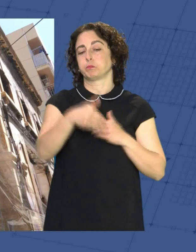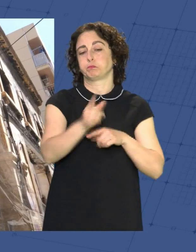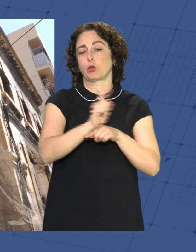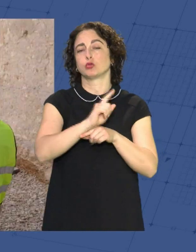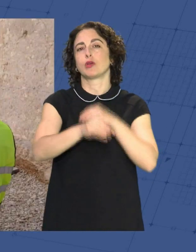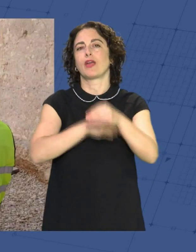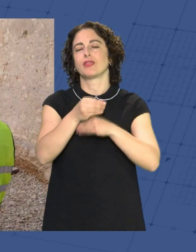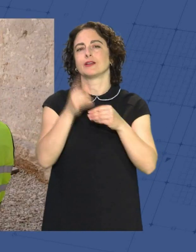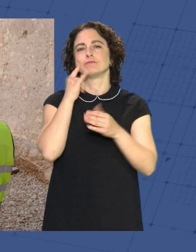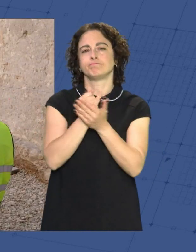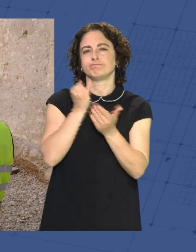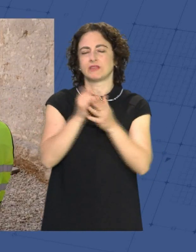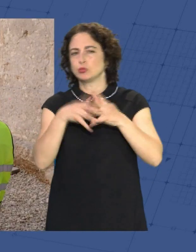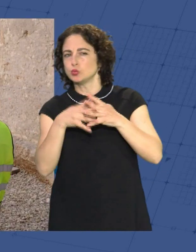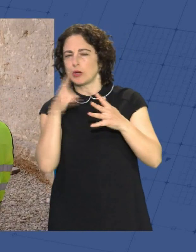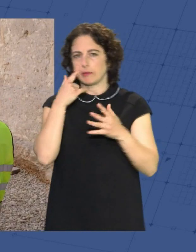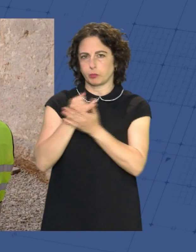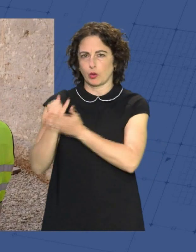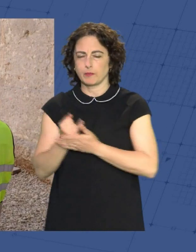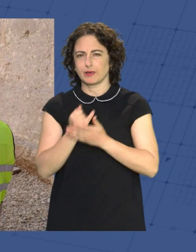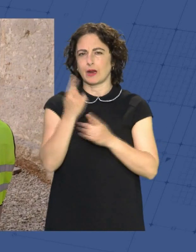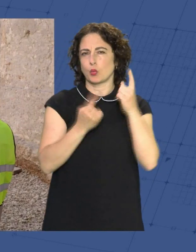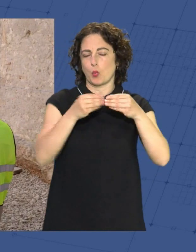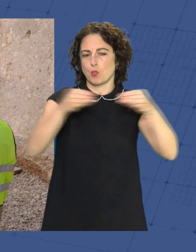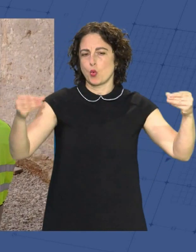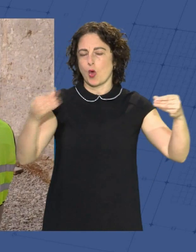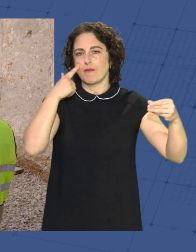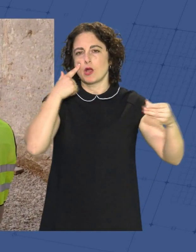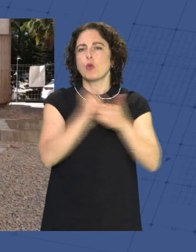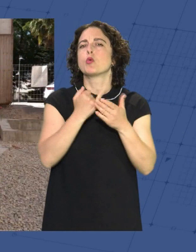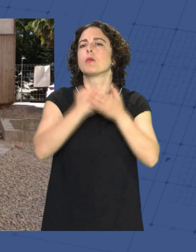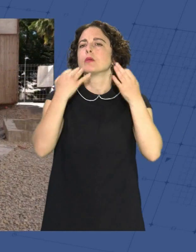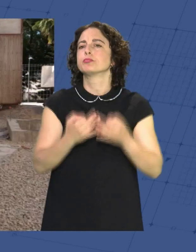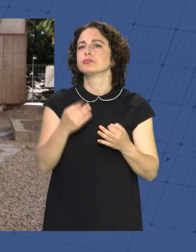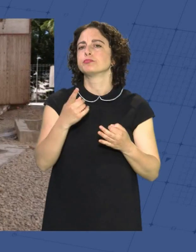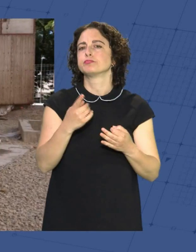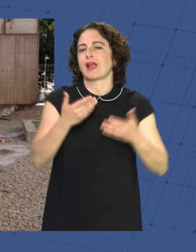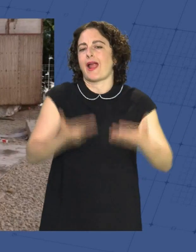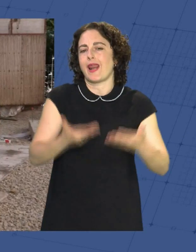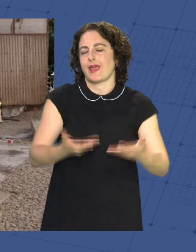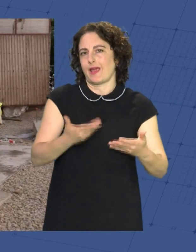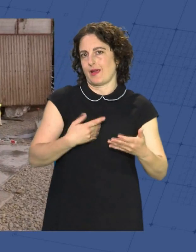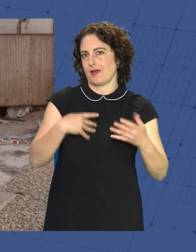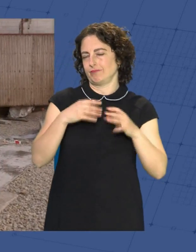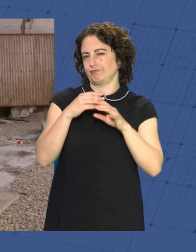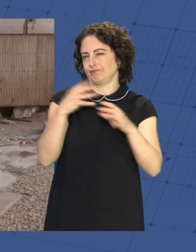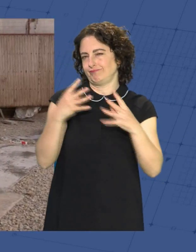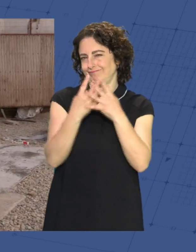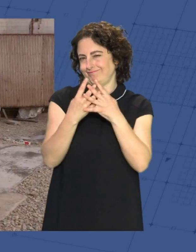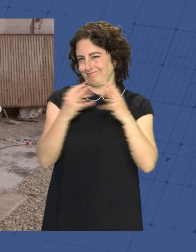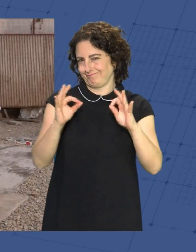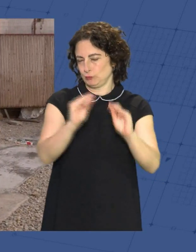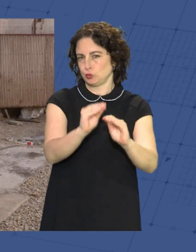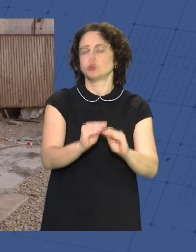a realizar ensayos estructurales sobre los muros existentes para comprobar la carga del forjado. Recordemos que estas